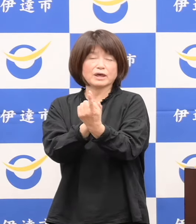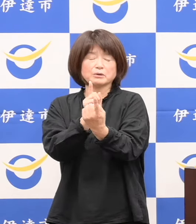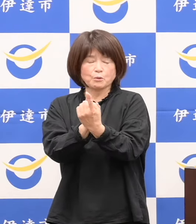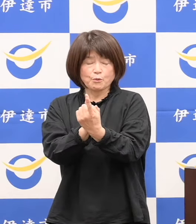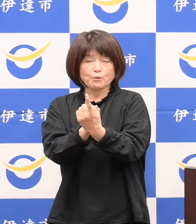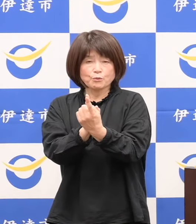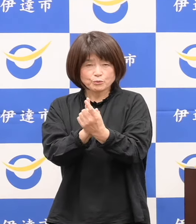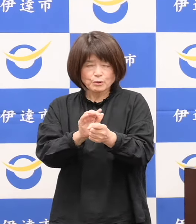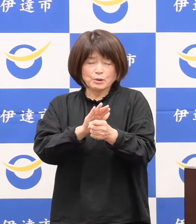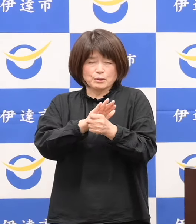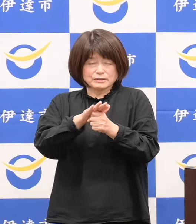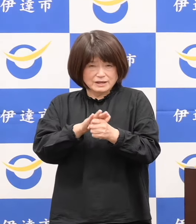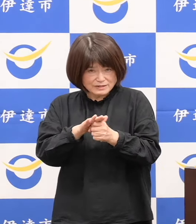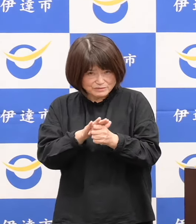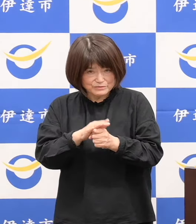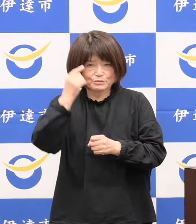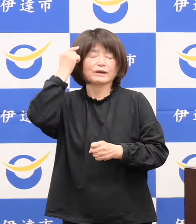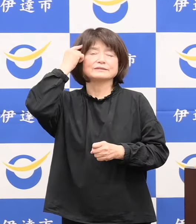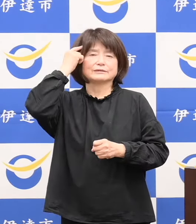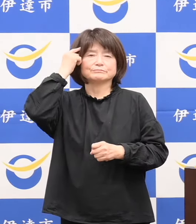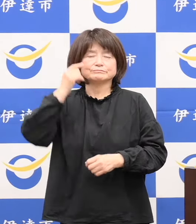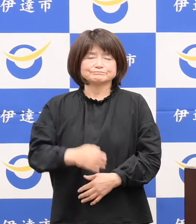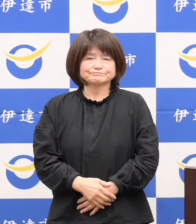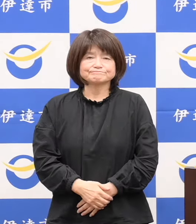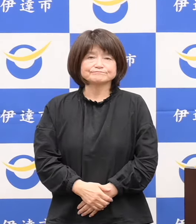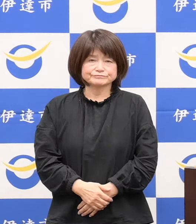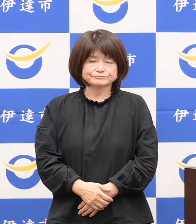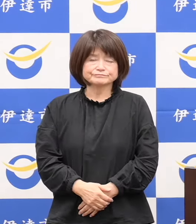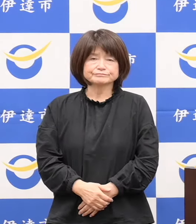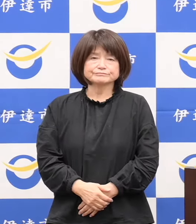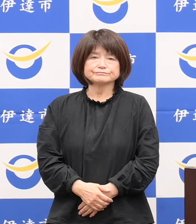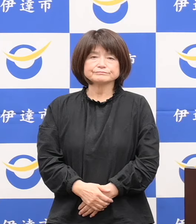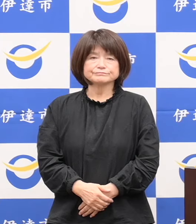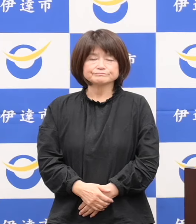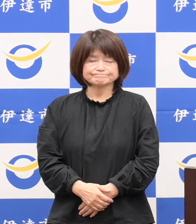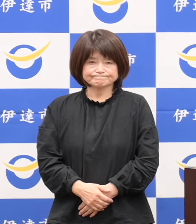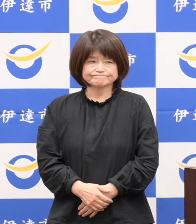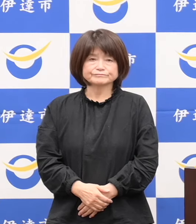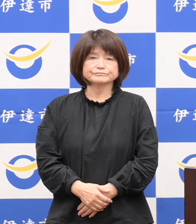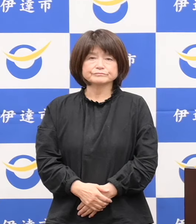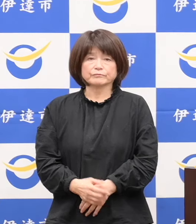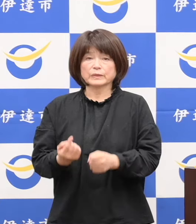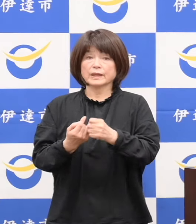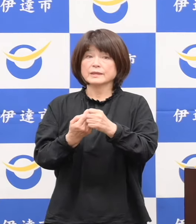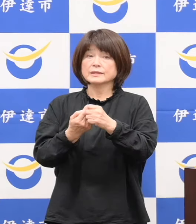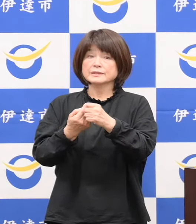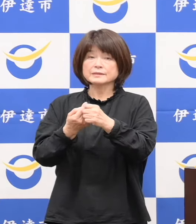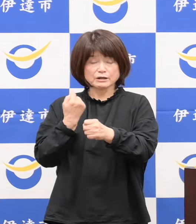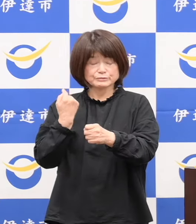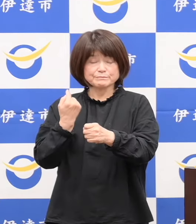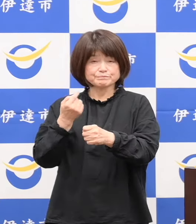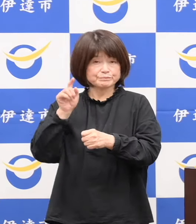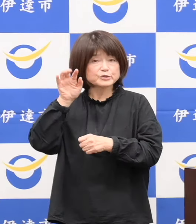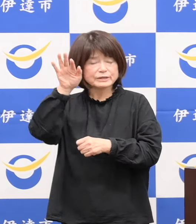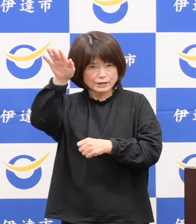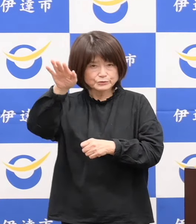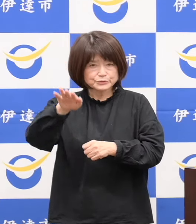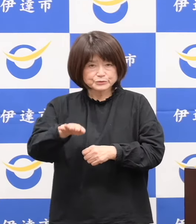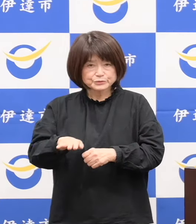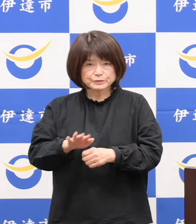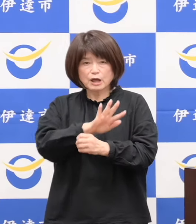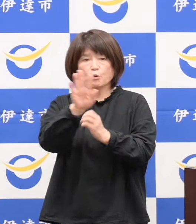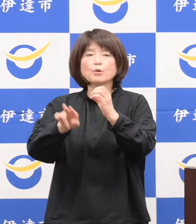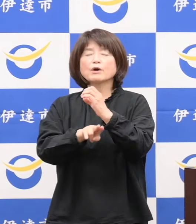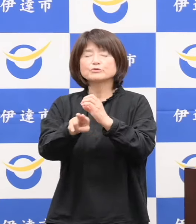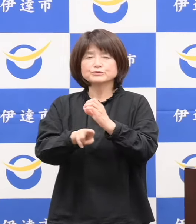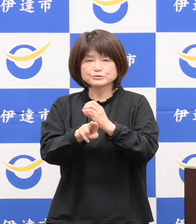を強く感じるところであります。さて、昨年を振り返りますと、新型コ